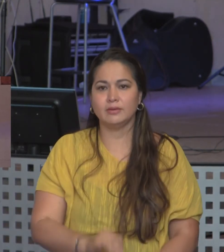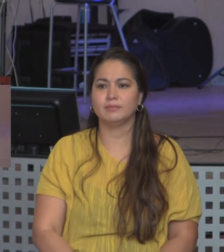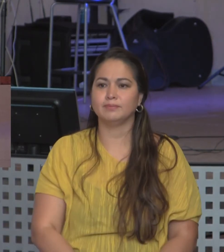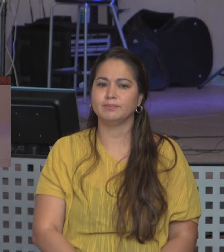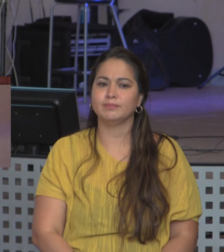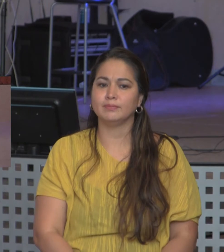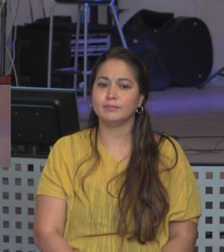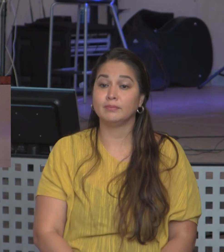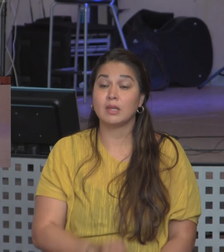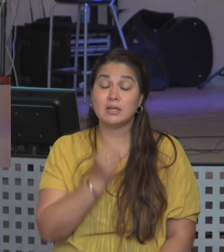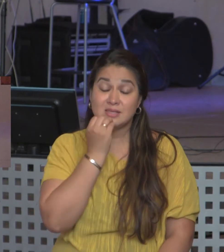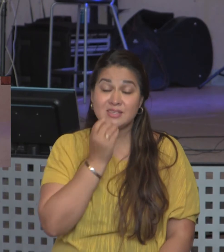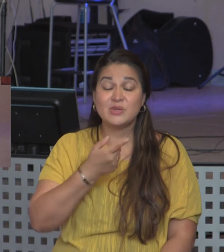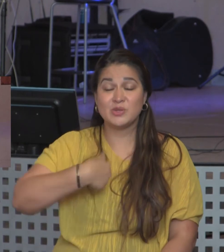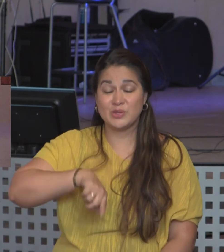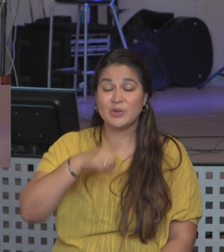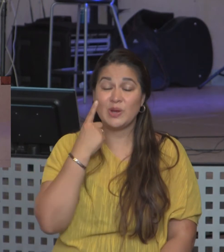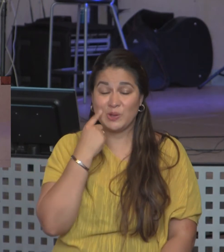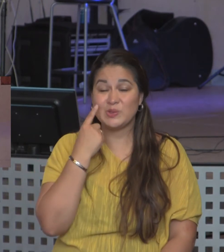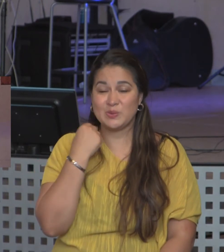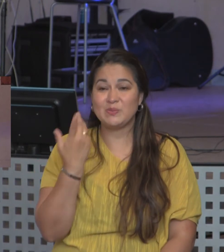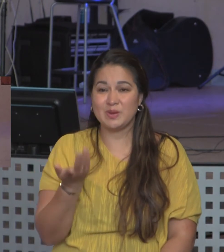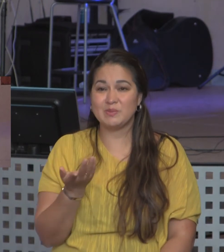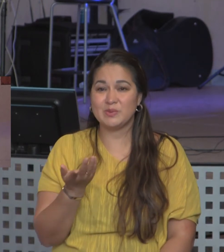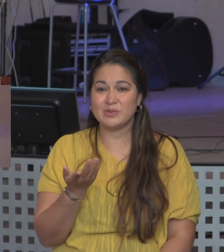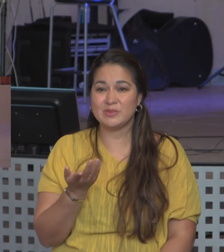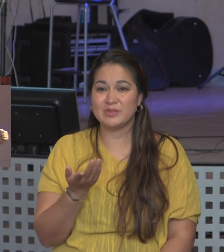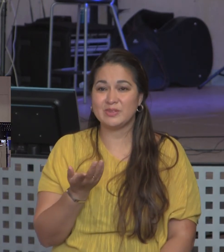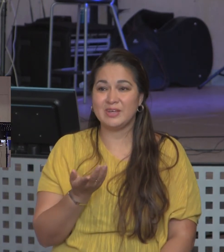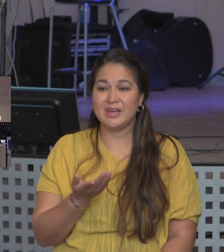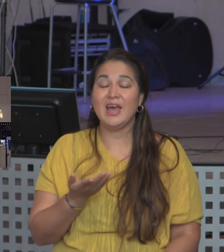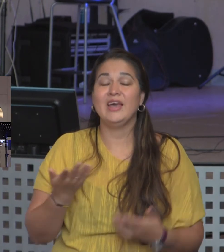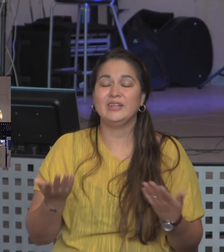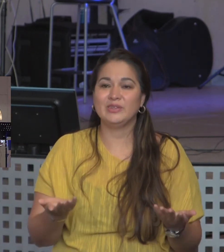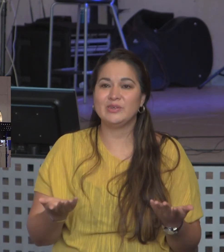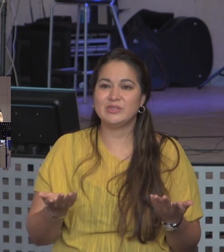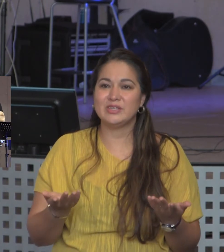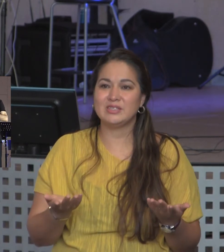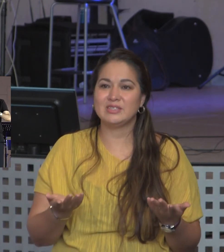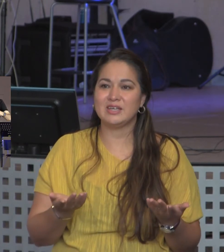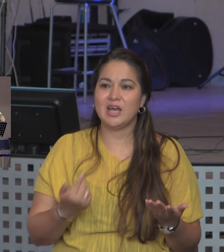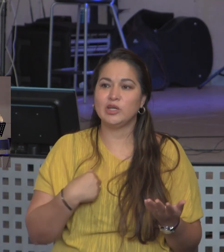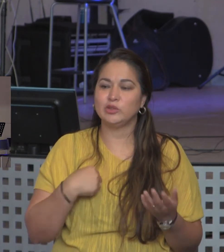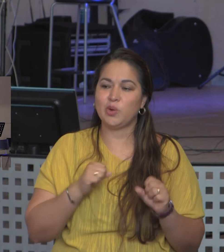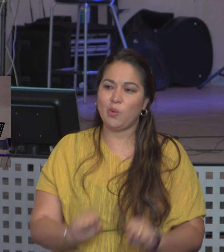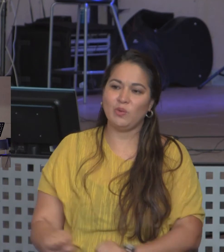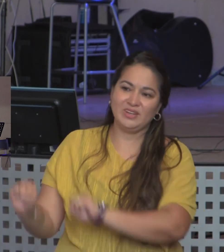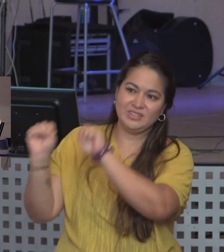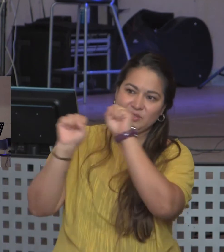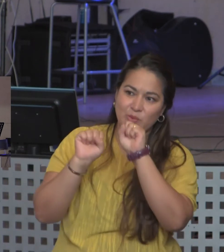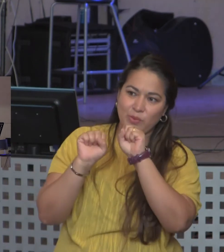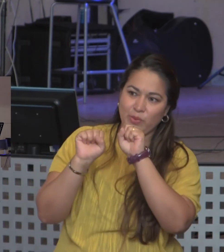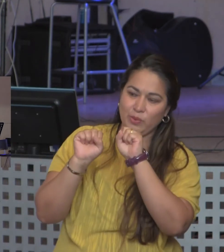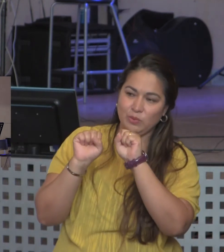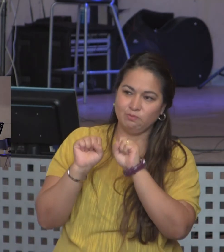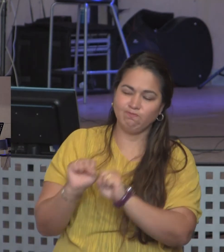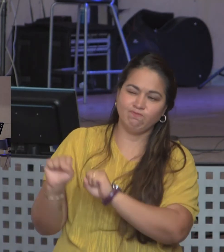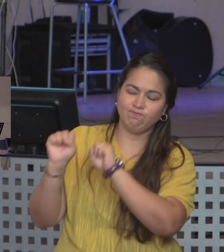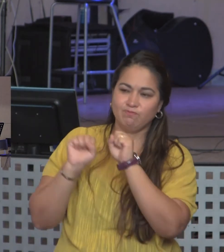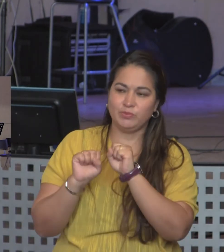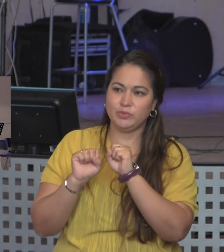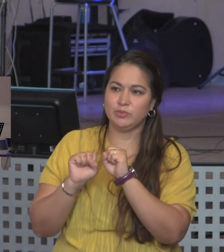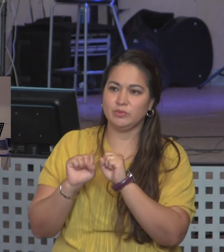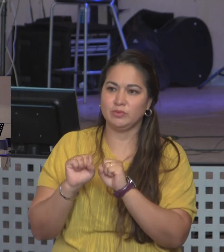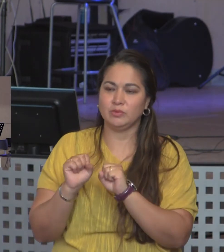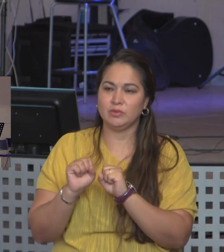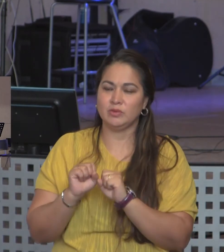Si nos acostumbramos a eso, ¿sabéis qué? En lugar de estar con el escudo puesto, a ver qué me dicen, a ver qué,